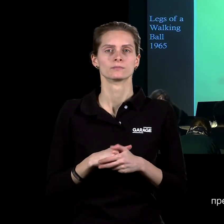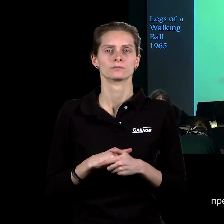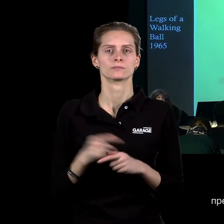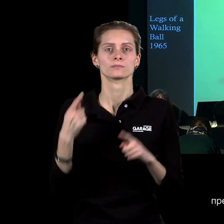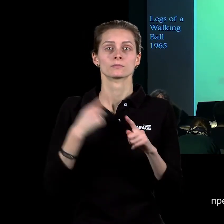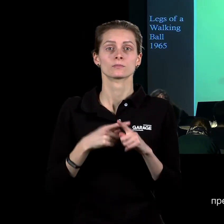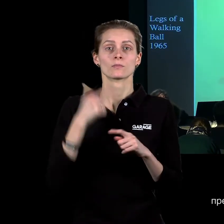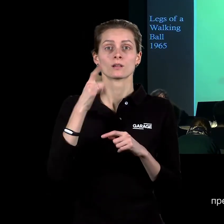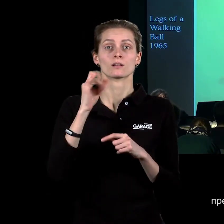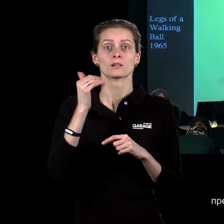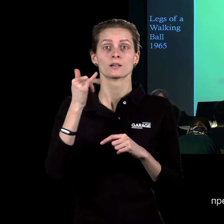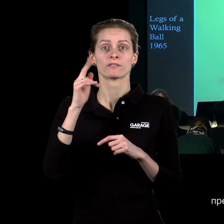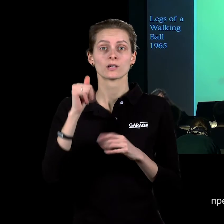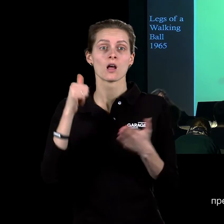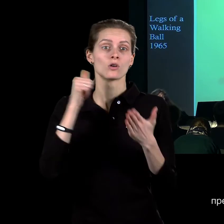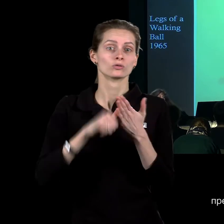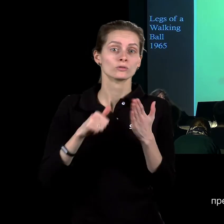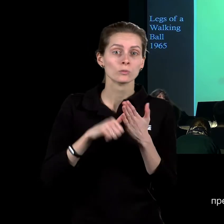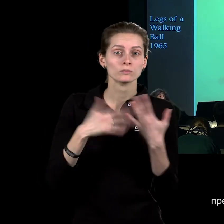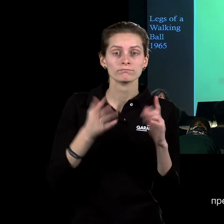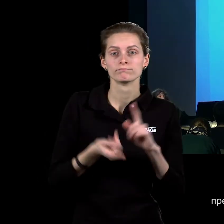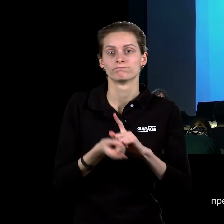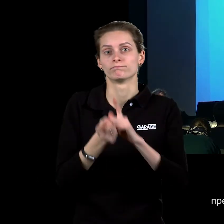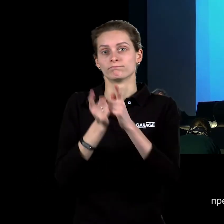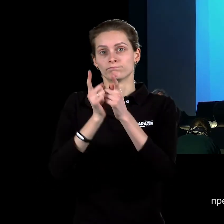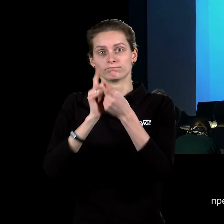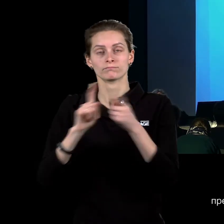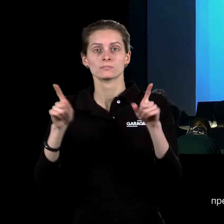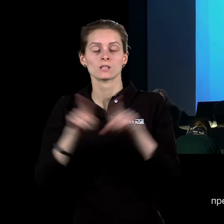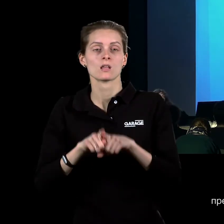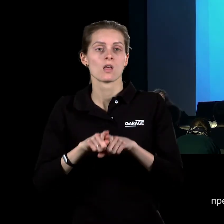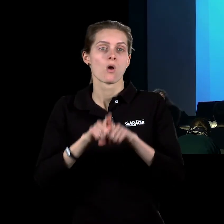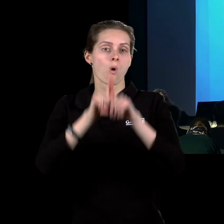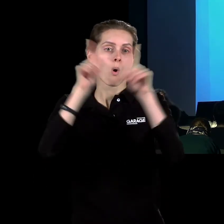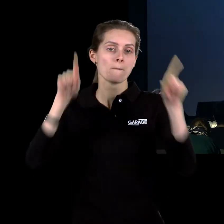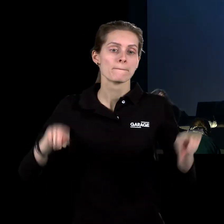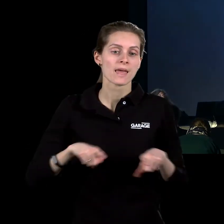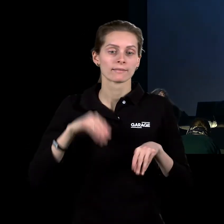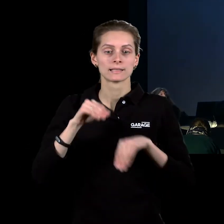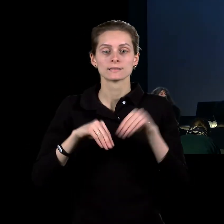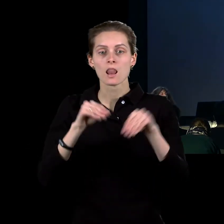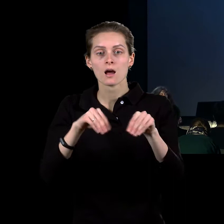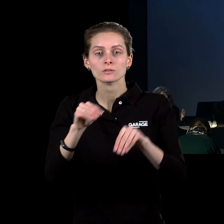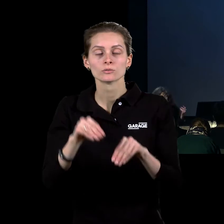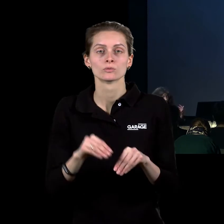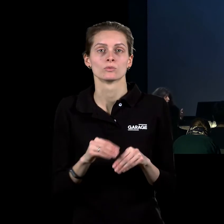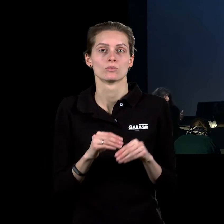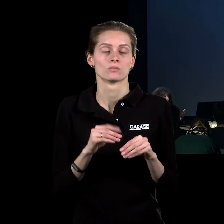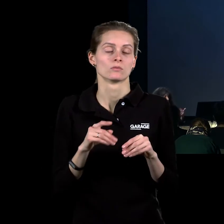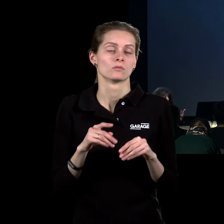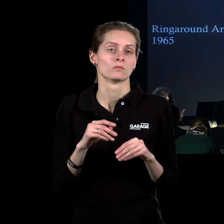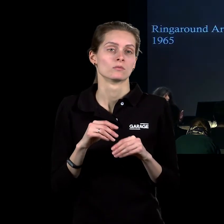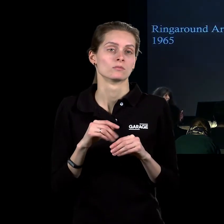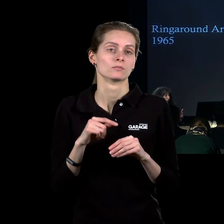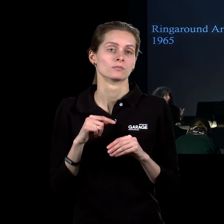графики, из живописи довольно быстро превращаются вот в такие вот объекты, инсталляции, или вернее в работы, в